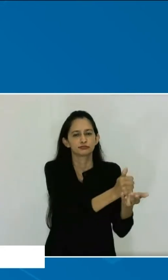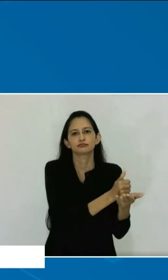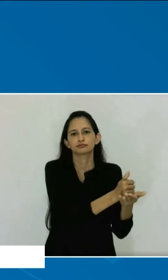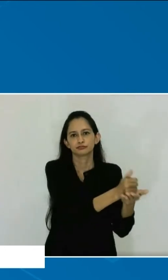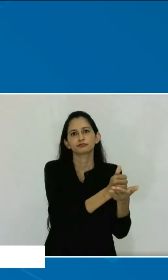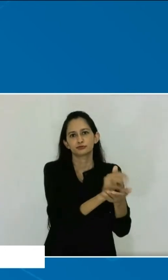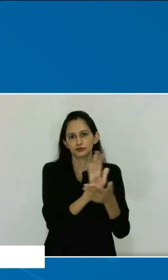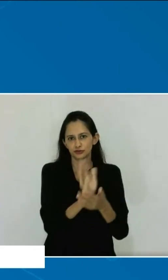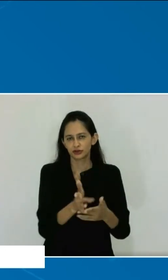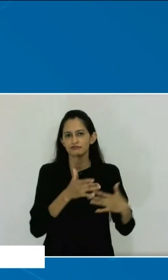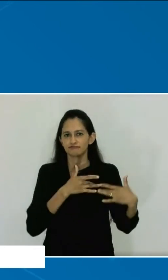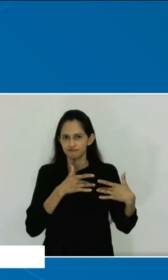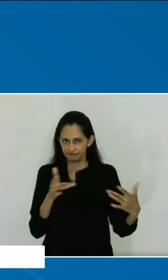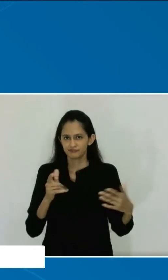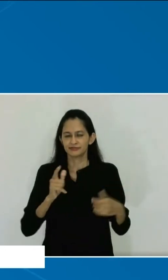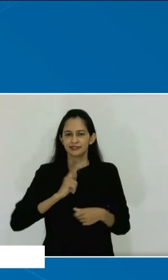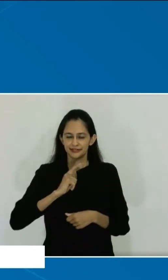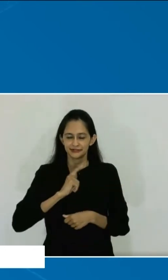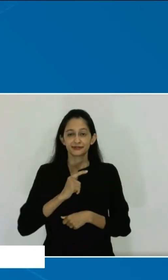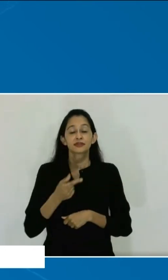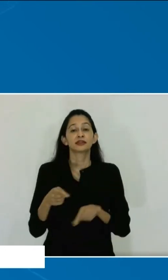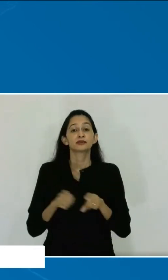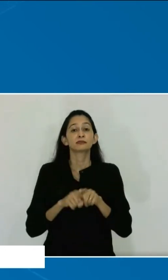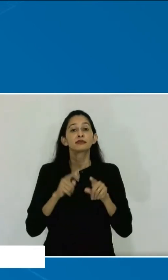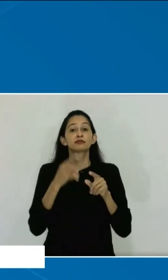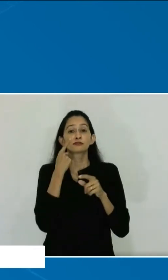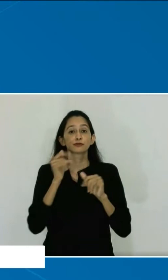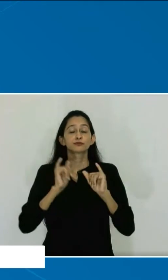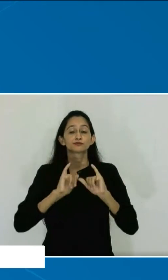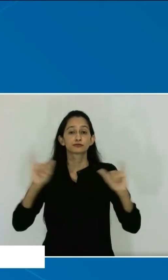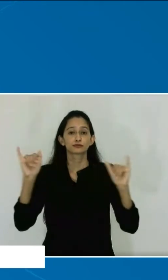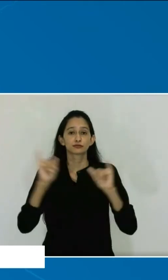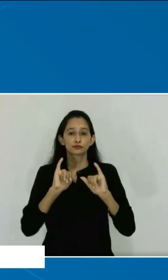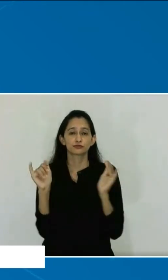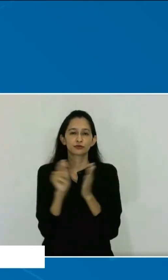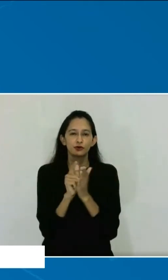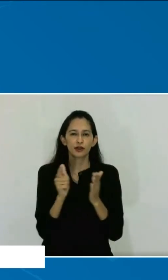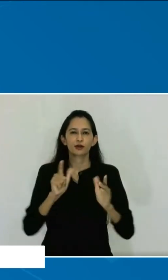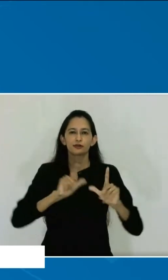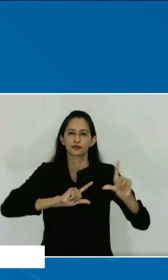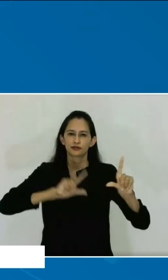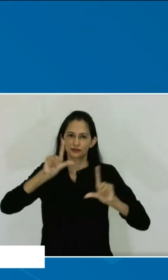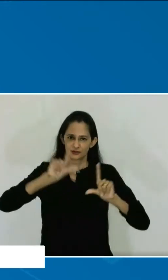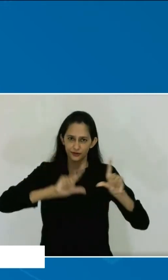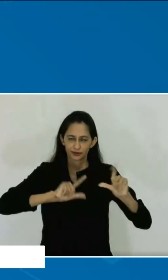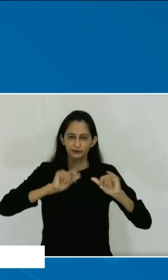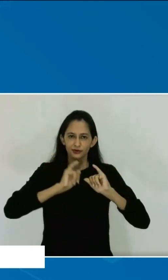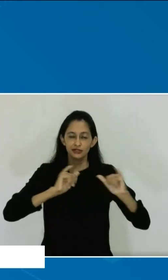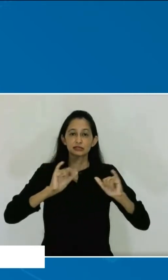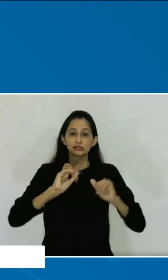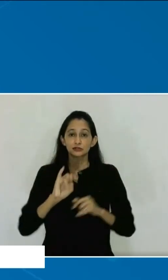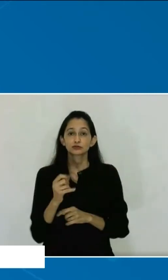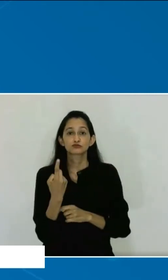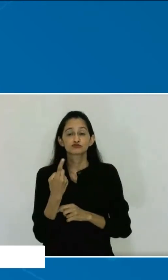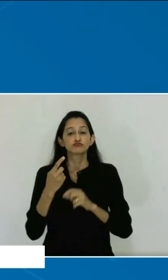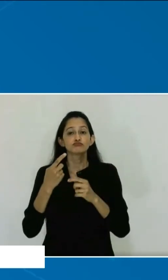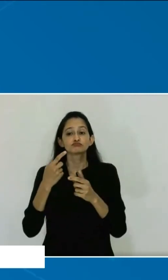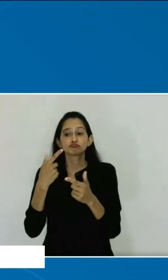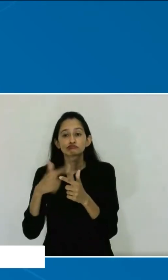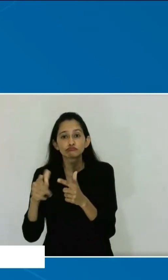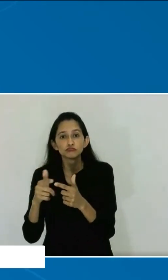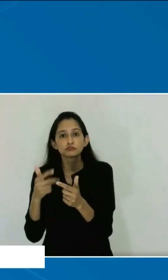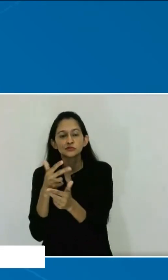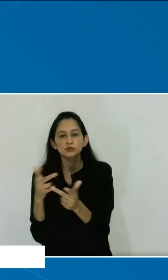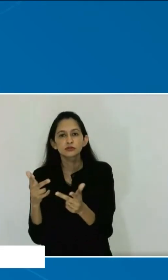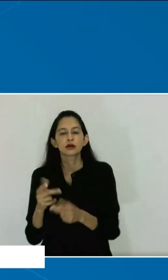percebeu também na mídia, né? Sempre que havia uma questão complexa, um